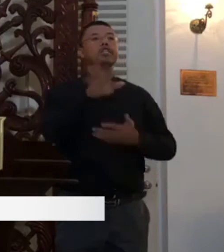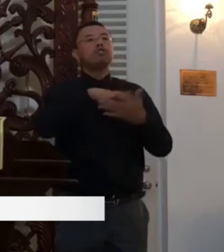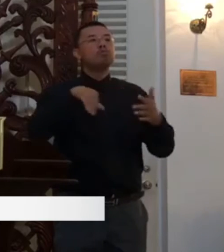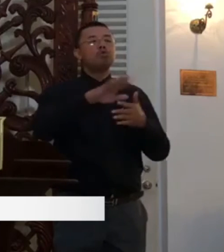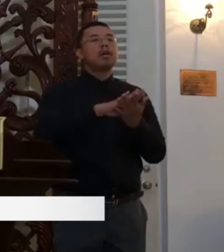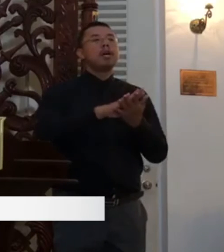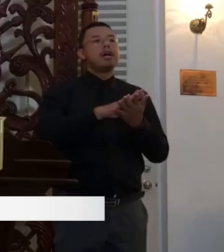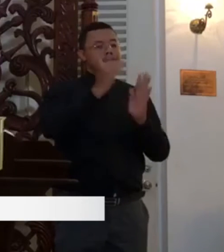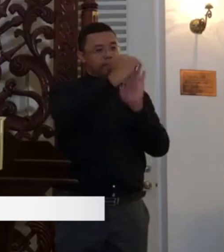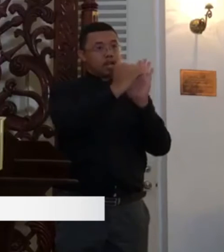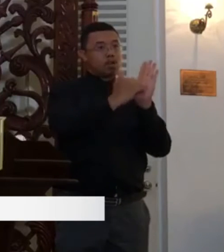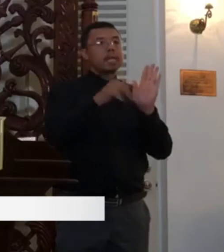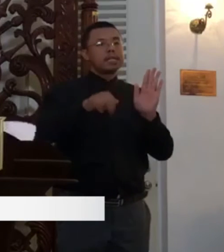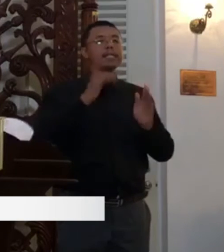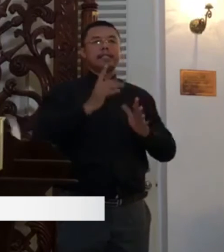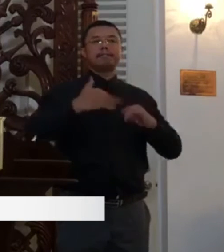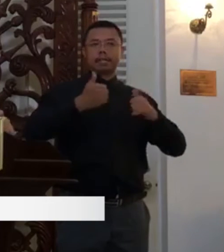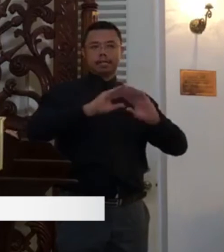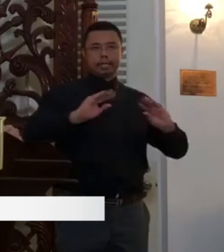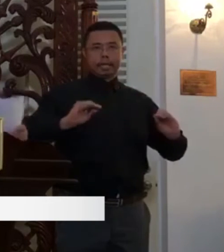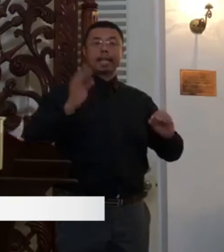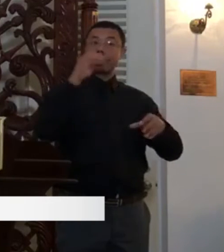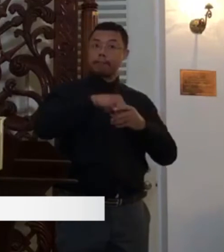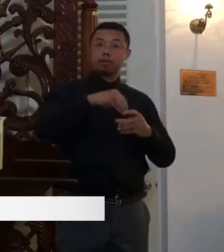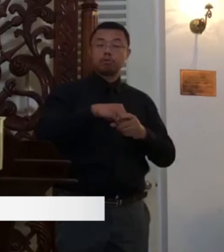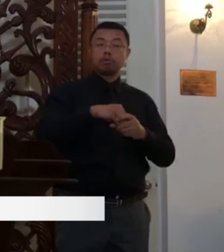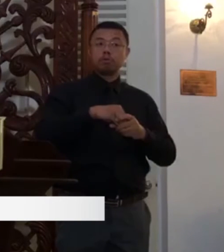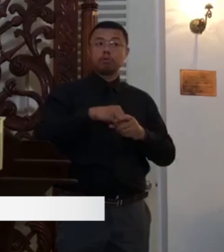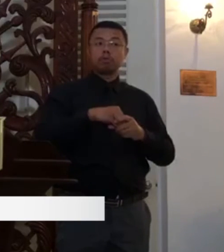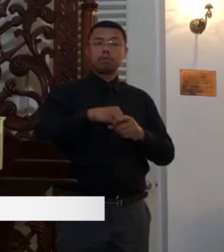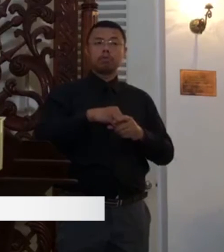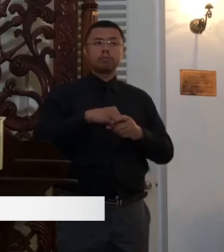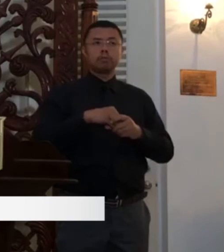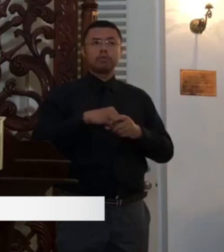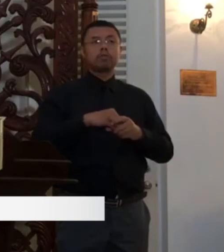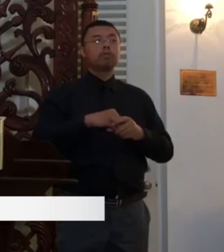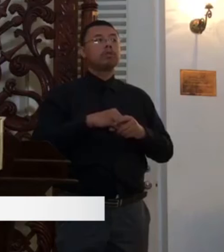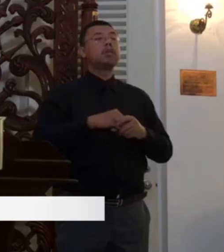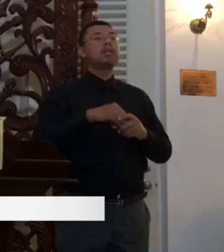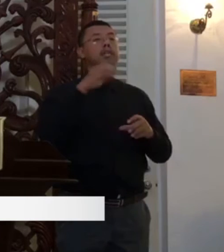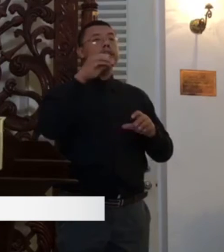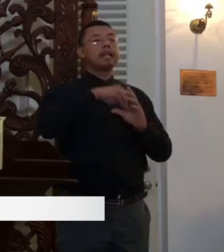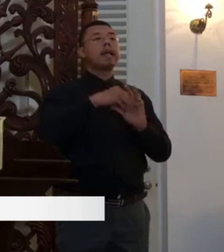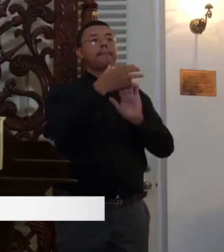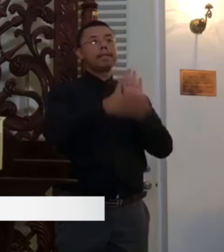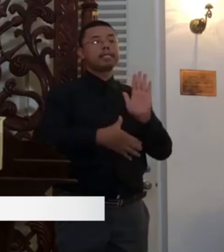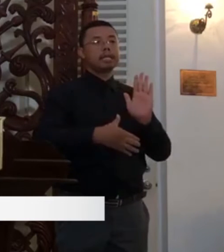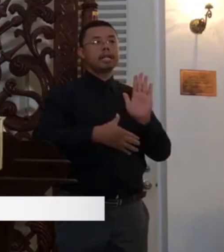seluruh ketentuan ini dilaksanakan. Termasuk juga ketentuan yang ada di